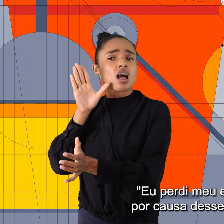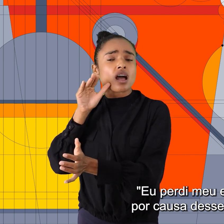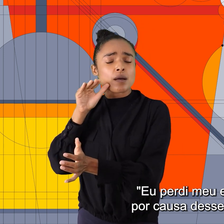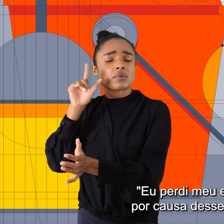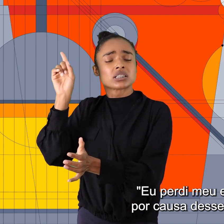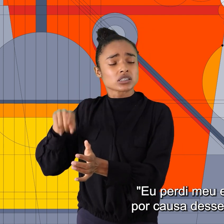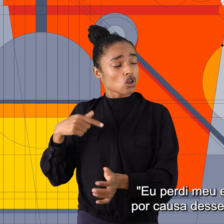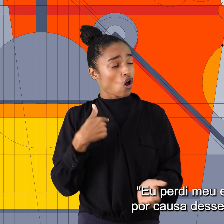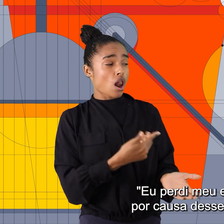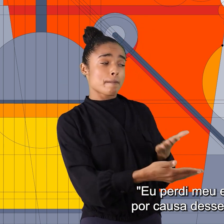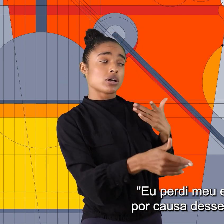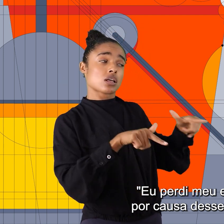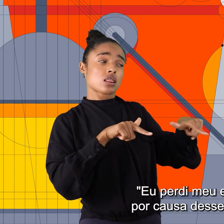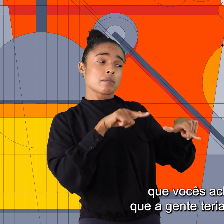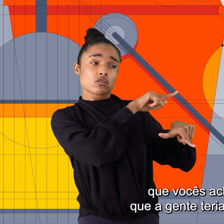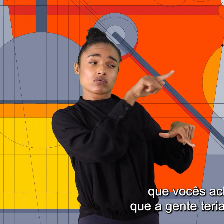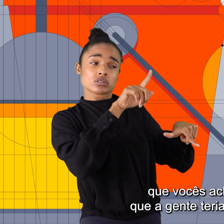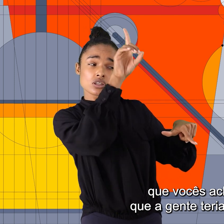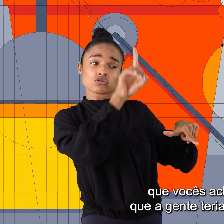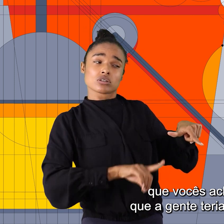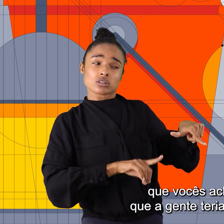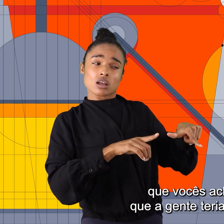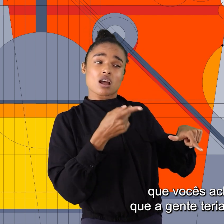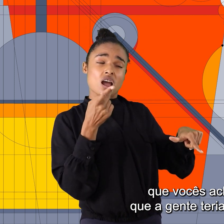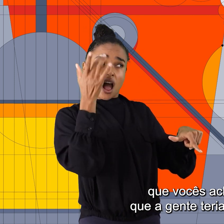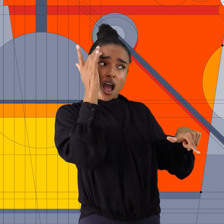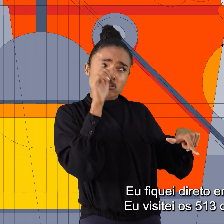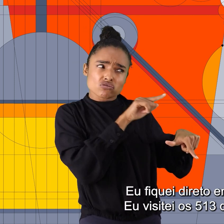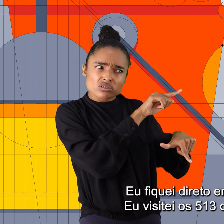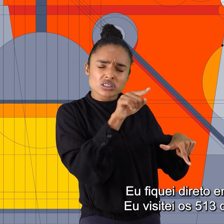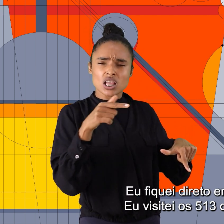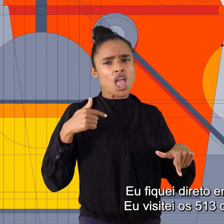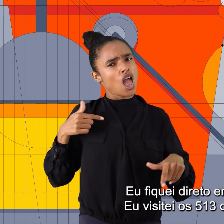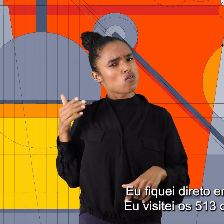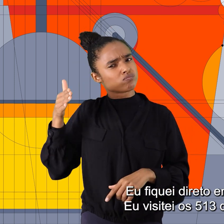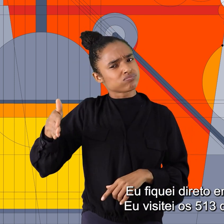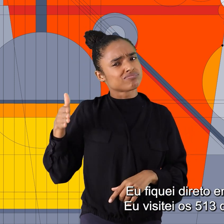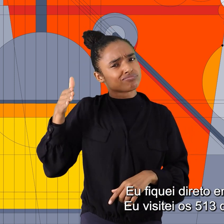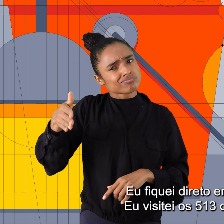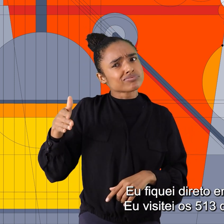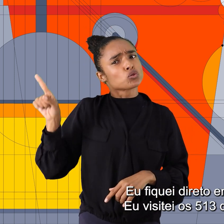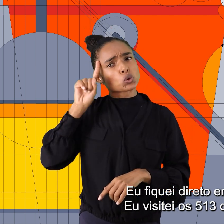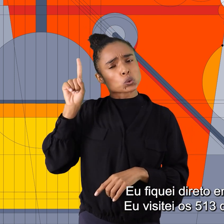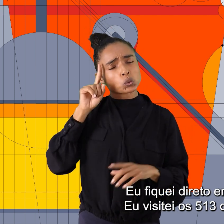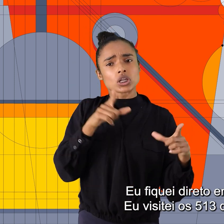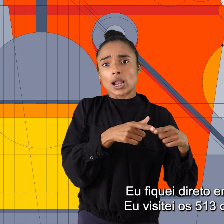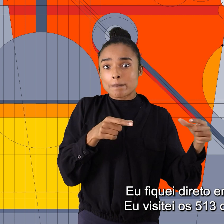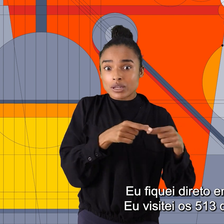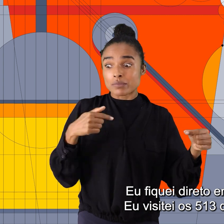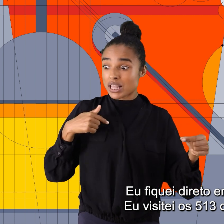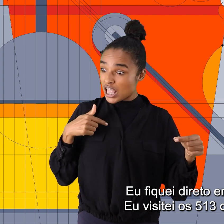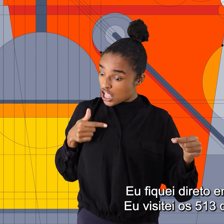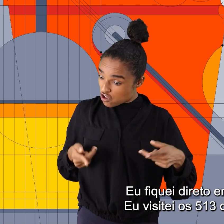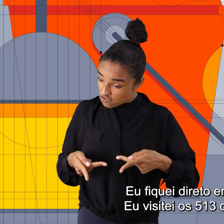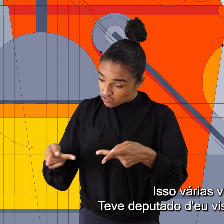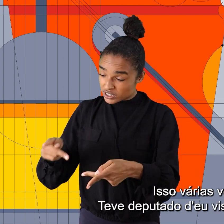eu perdi o meu emprego por causa desses direitos que vocês acharam que a gente teria que ter. Eu fiquei direto em Brasília. Eu visitei os